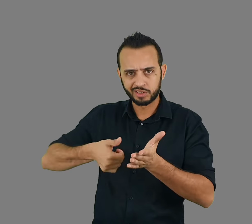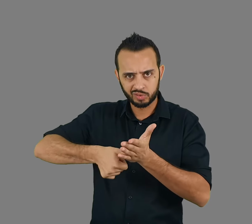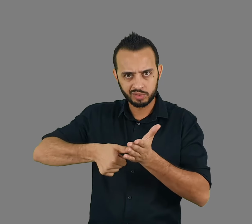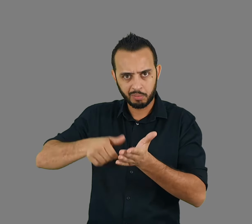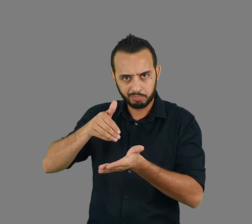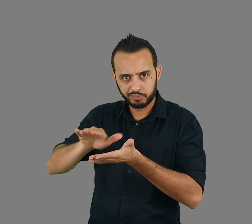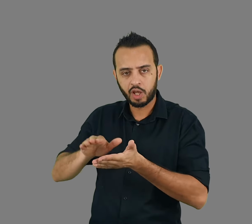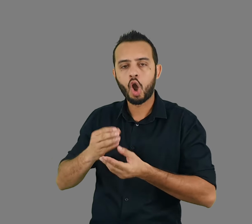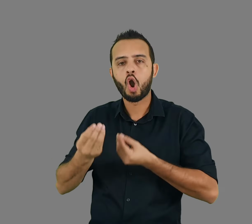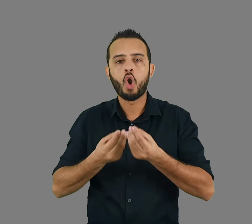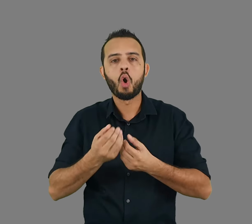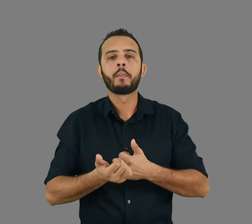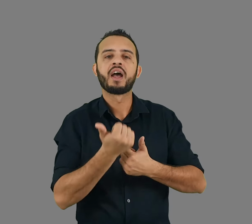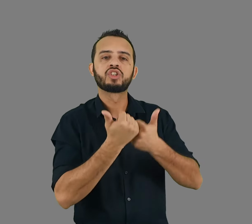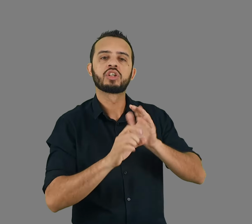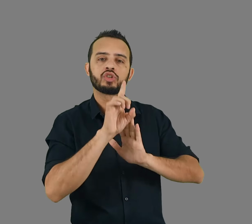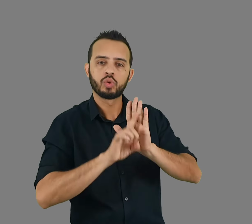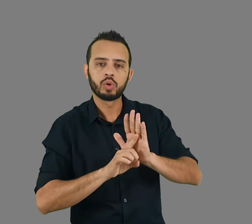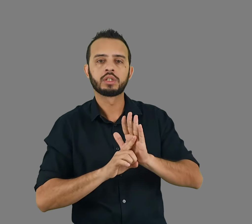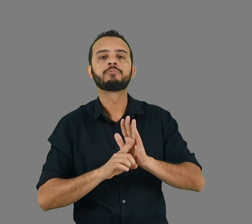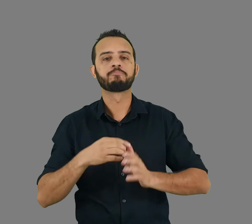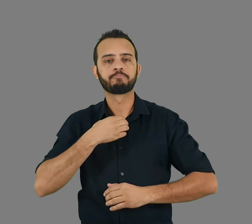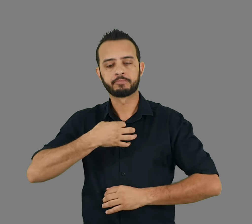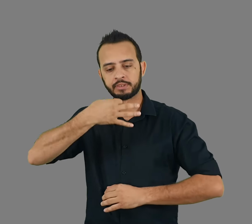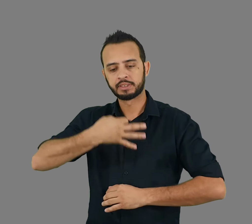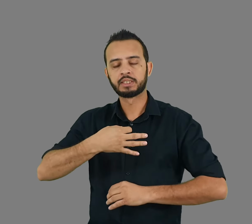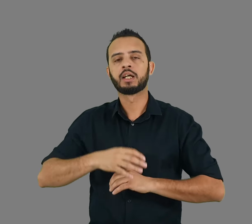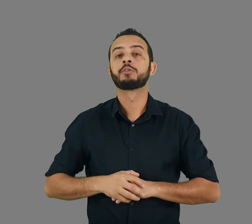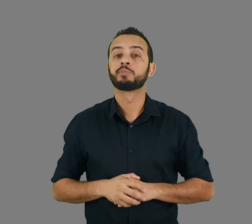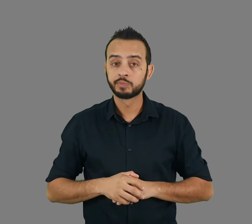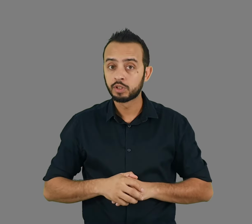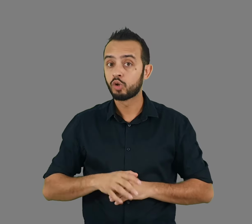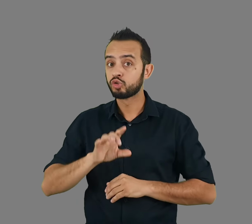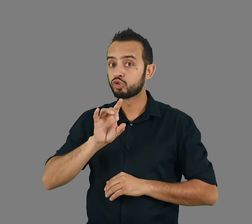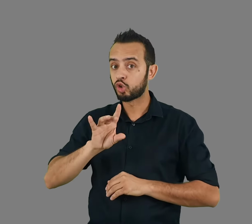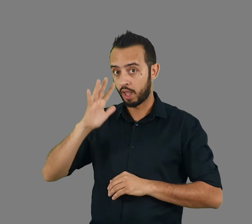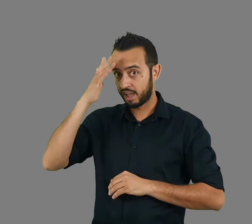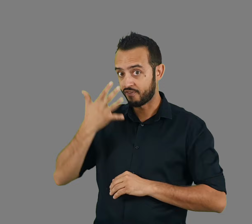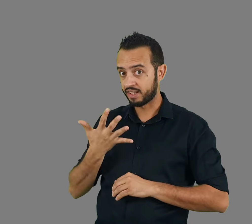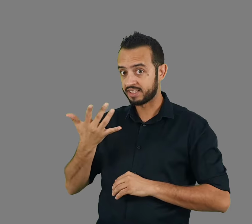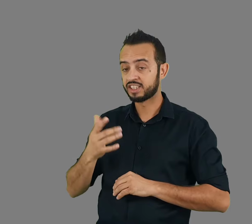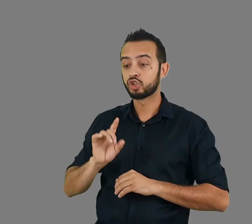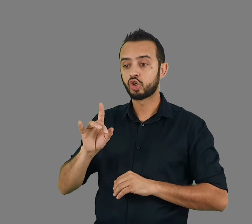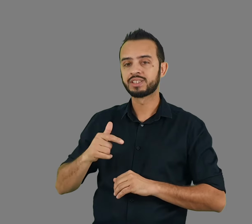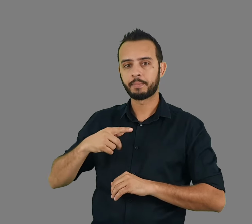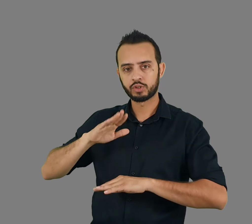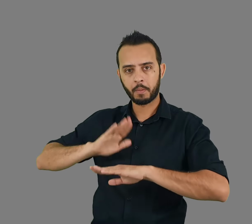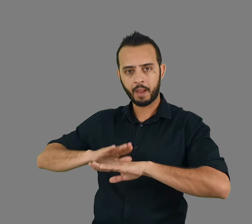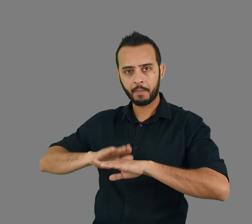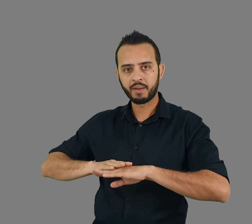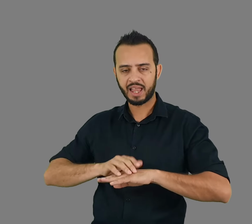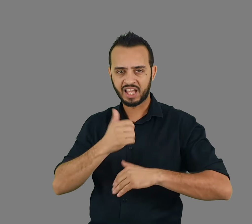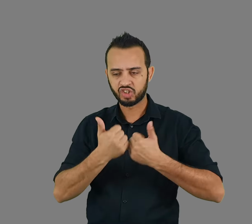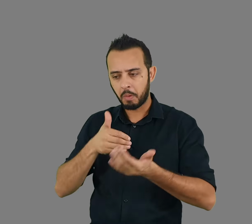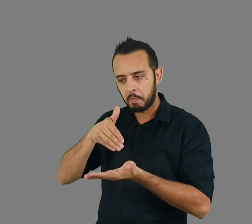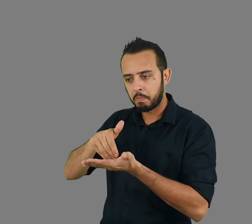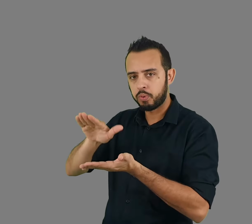determinada pela diretoria executiva, sendo admissível somente havendo justa causa, assim reconhecida em